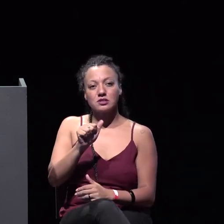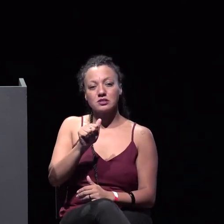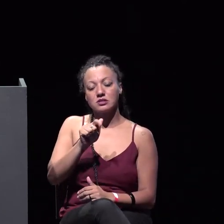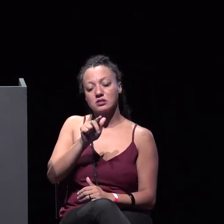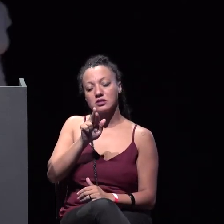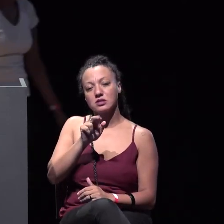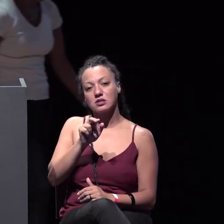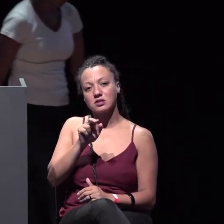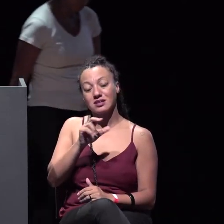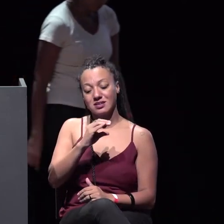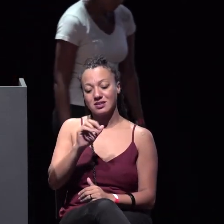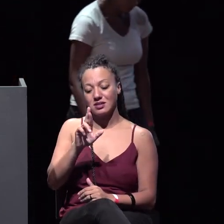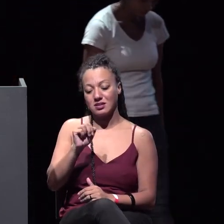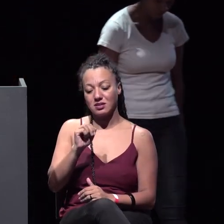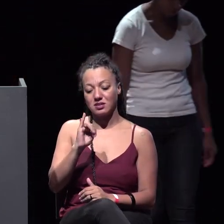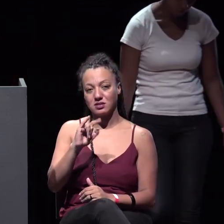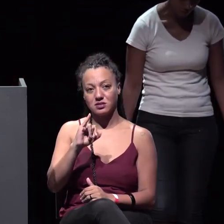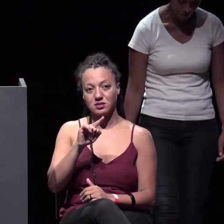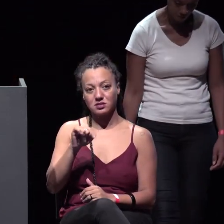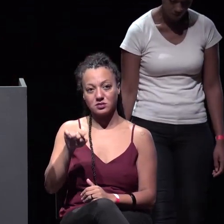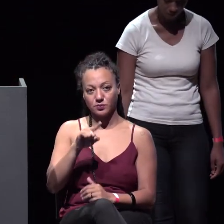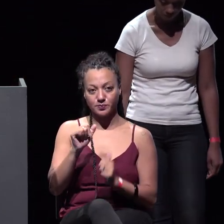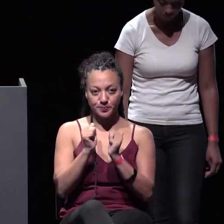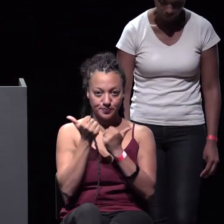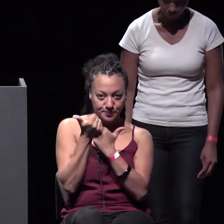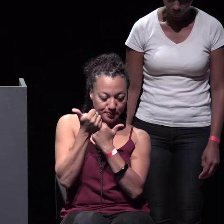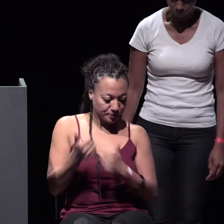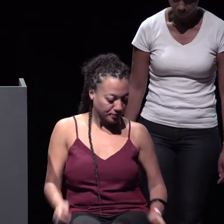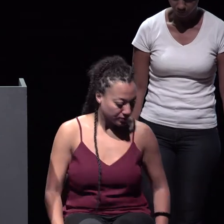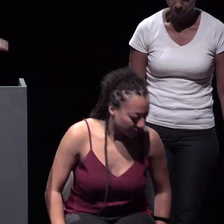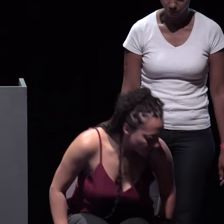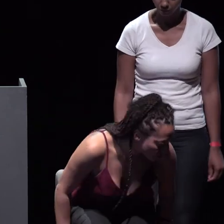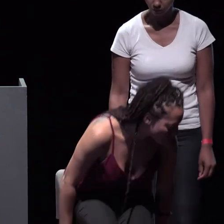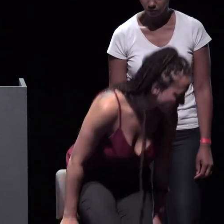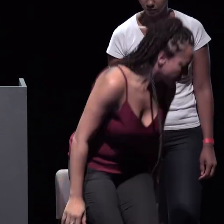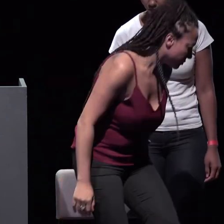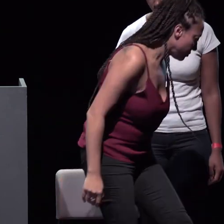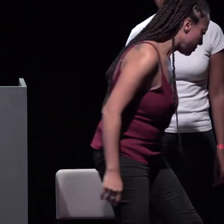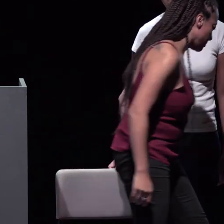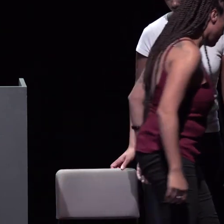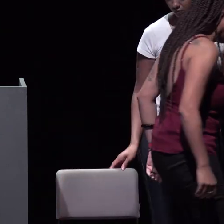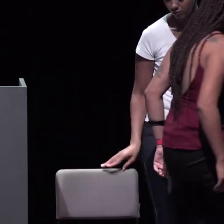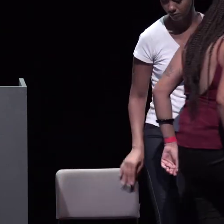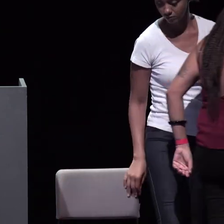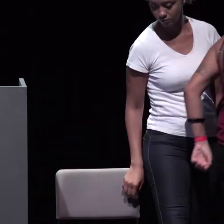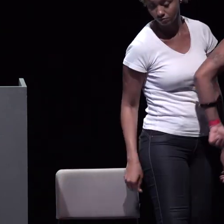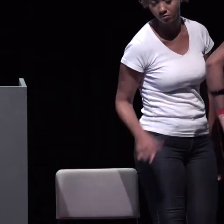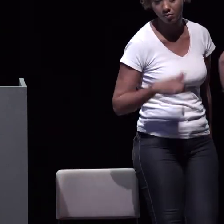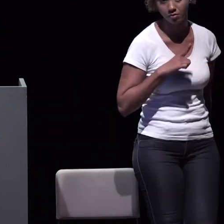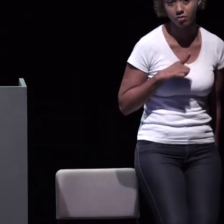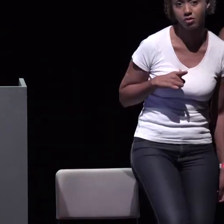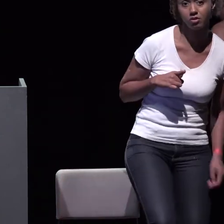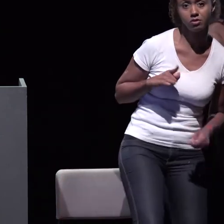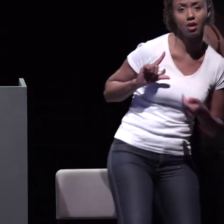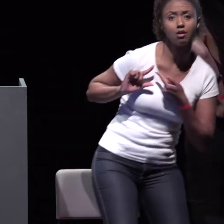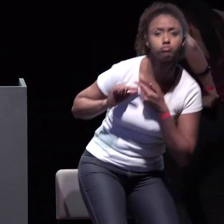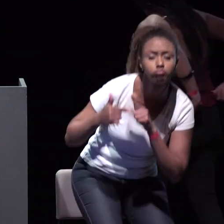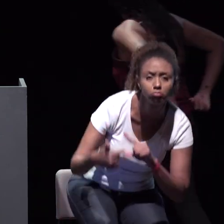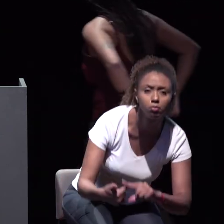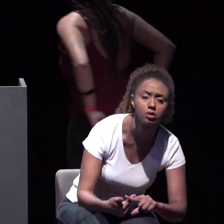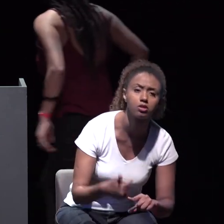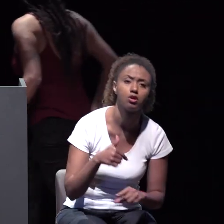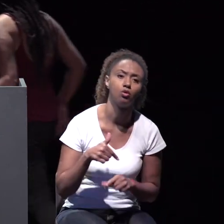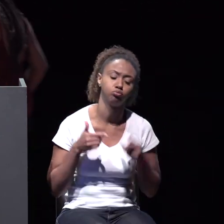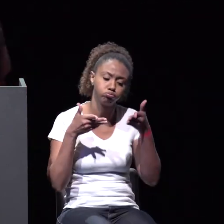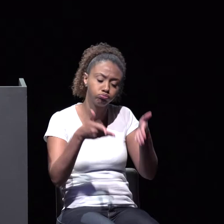você vai ter o que o achei que é o rito fúnebre né e aí é